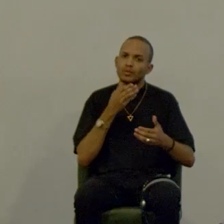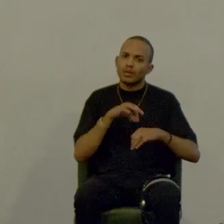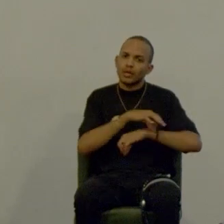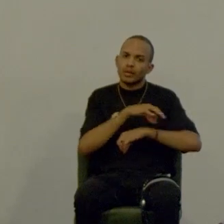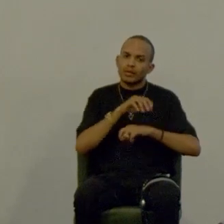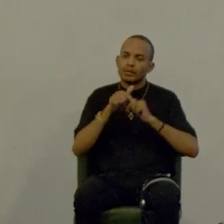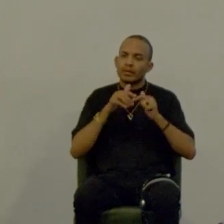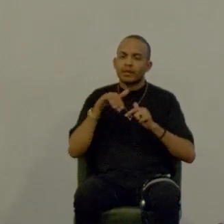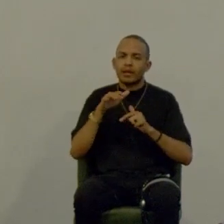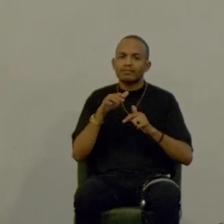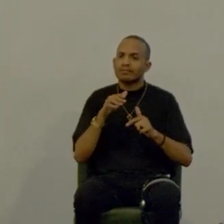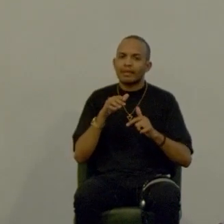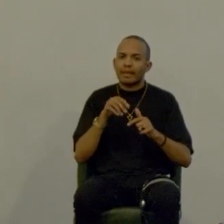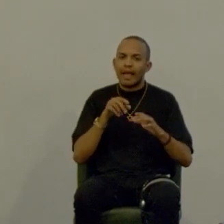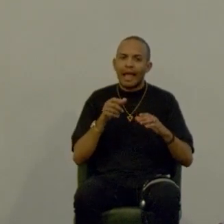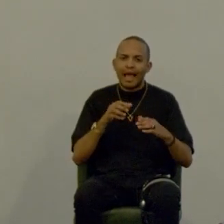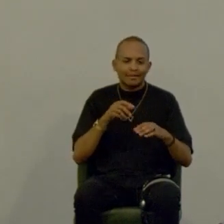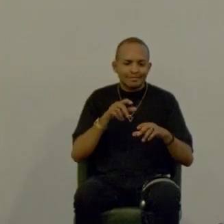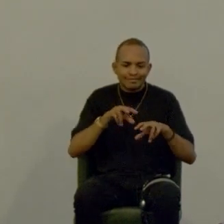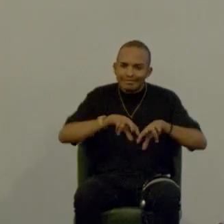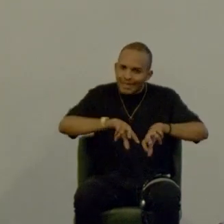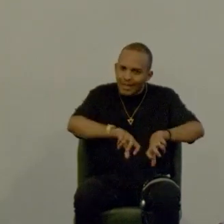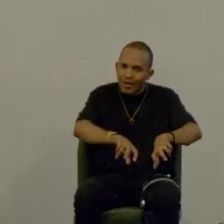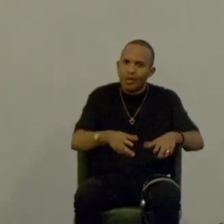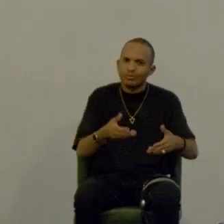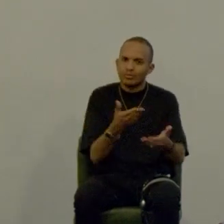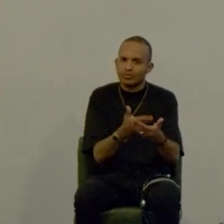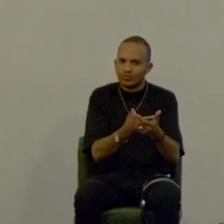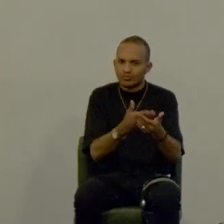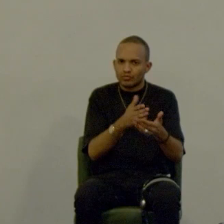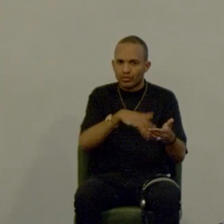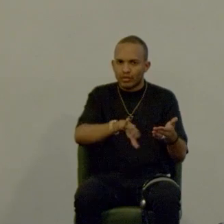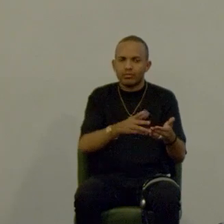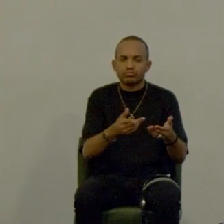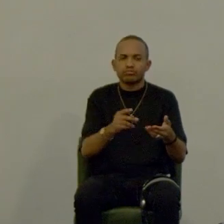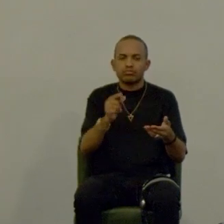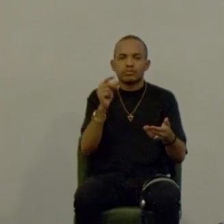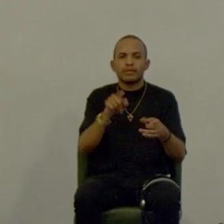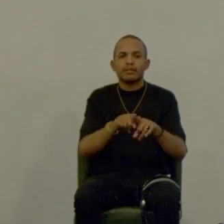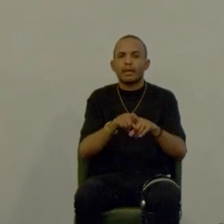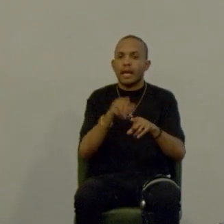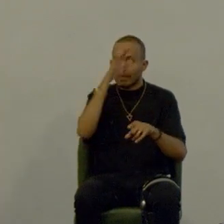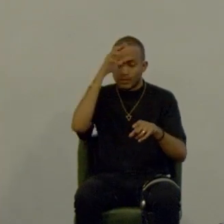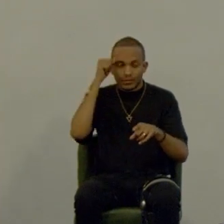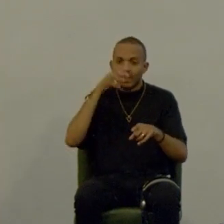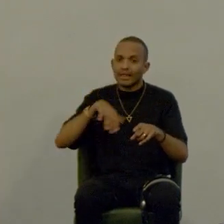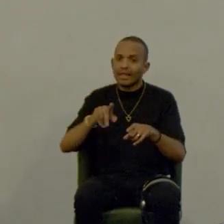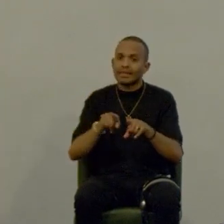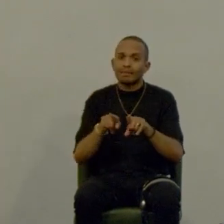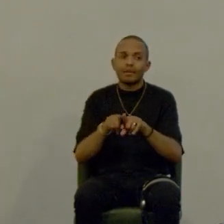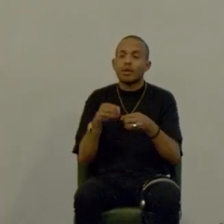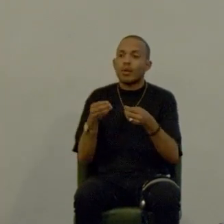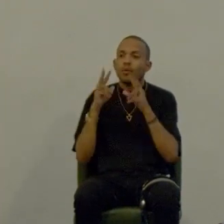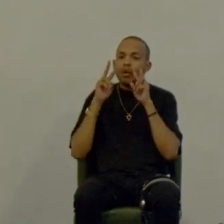região amazônica aqui do Brasil, e uma coisa que a arqueologia tem mostrado para nós na Amazônia nos últimos anos é que a Amazônia tem que ser entendida